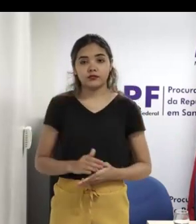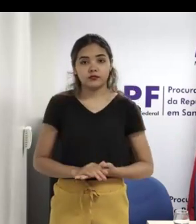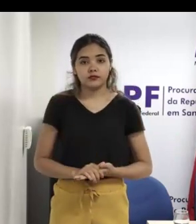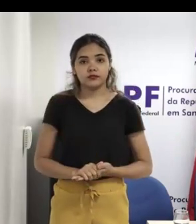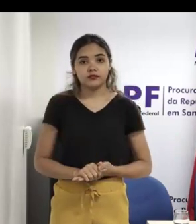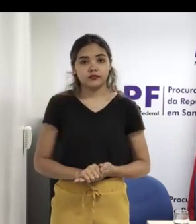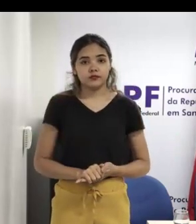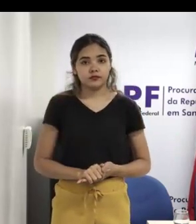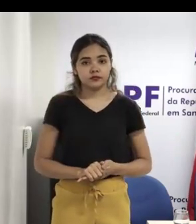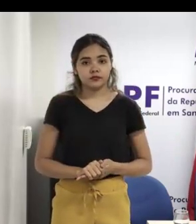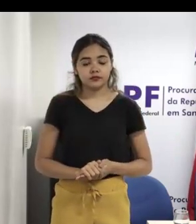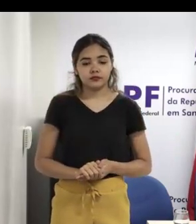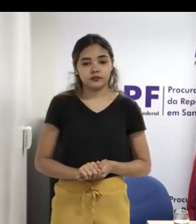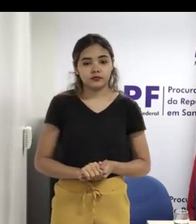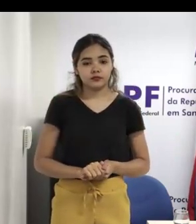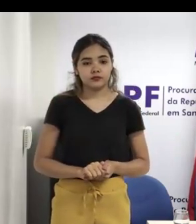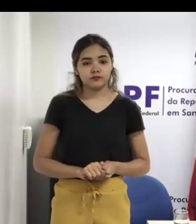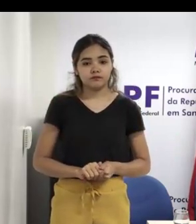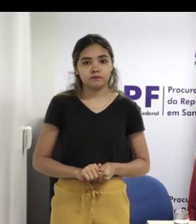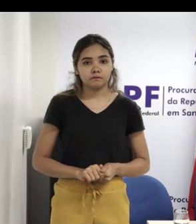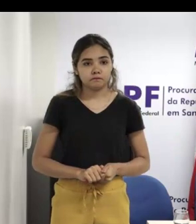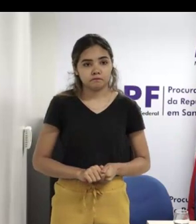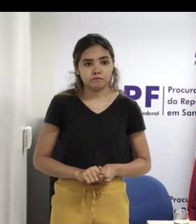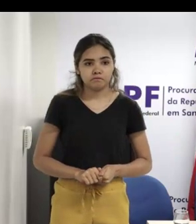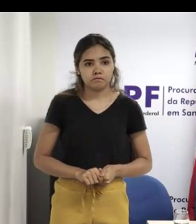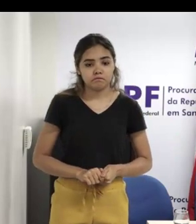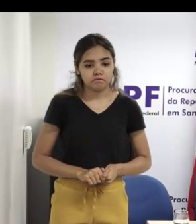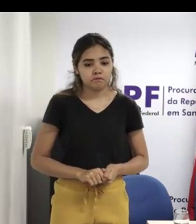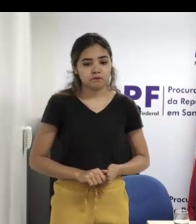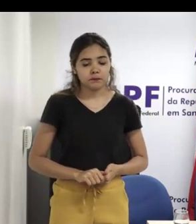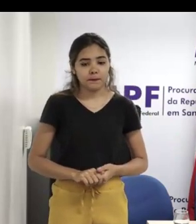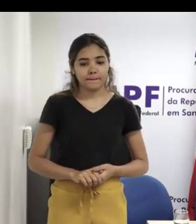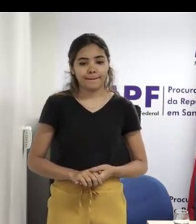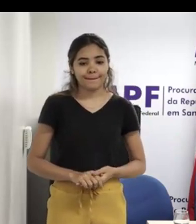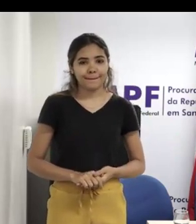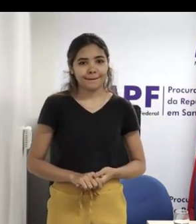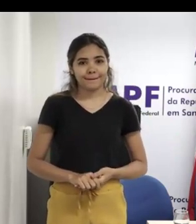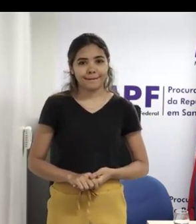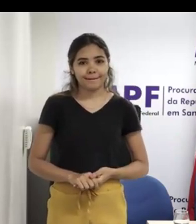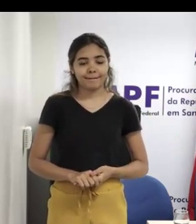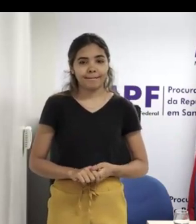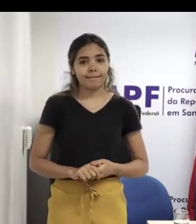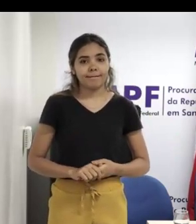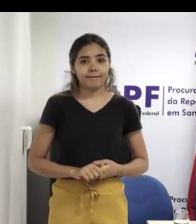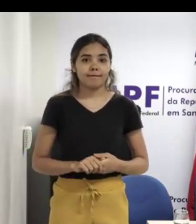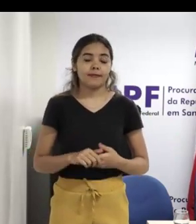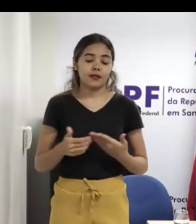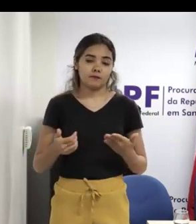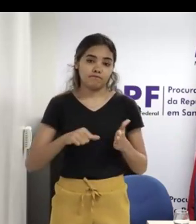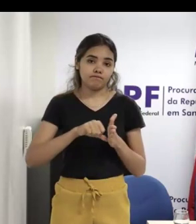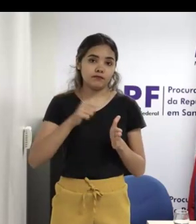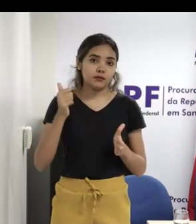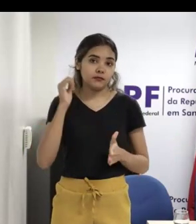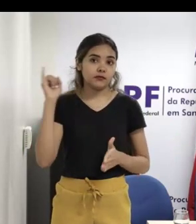de combate a criança orienta porque primeiro você tem que se conscientizar para poder orientar a criança e perceber aquela mudança